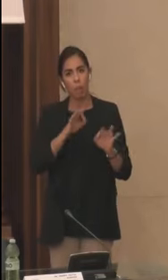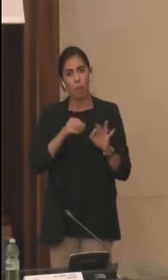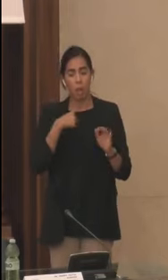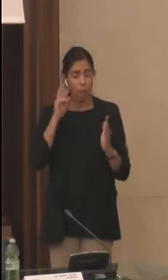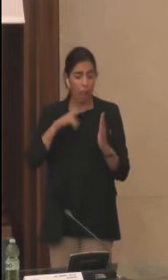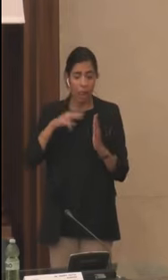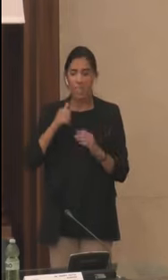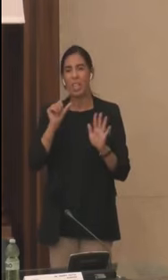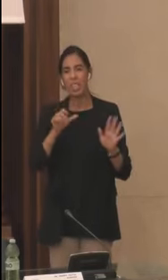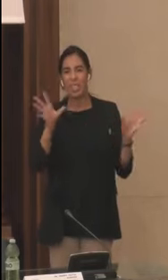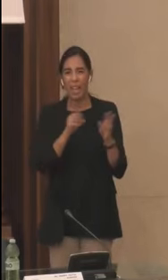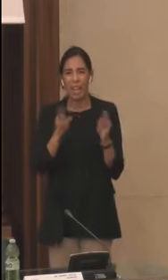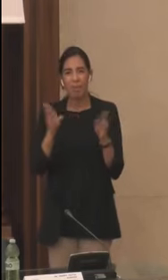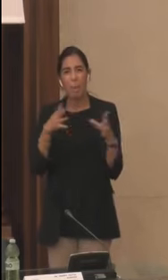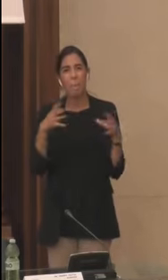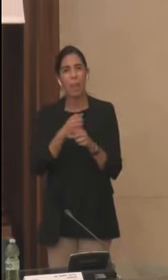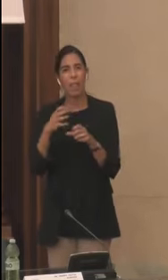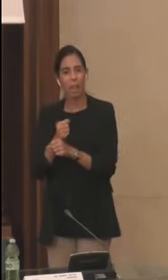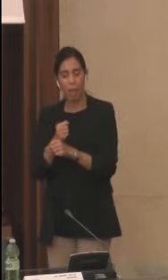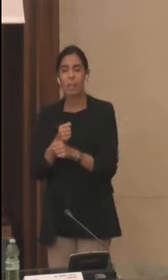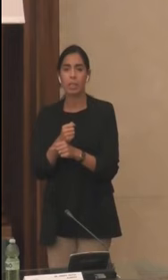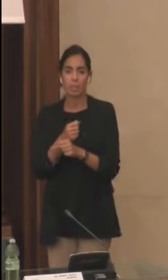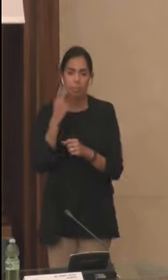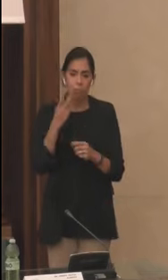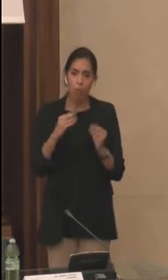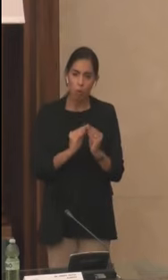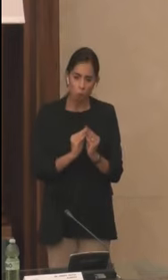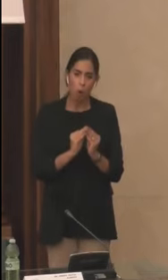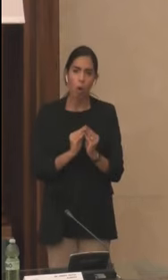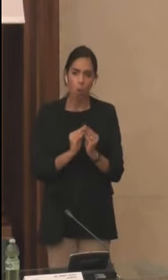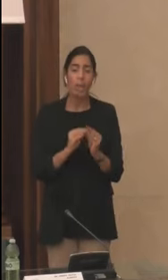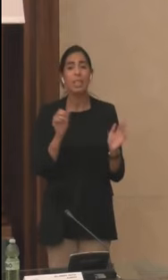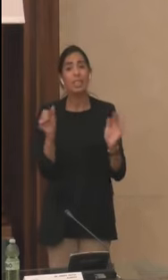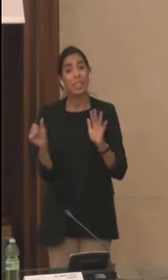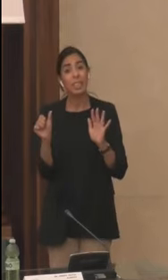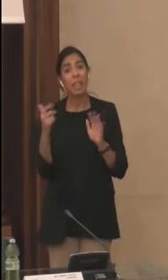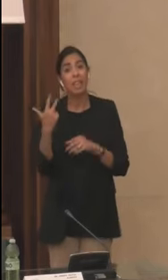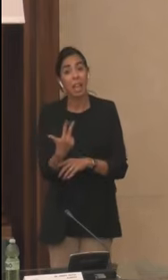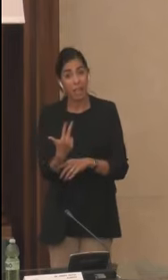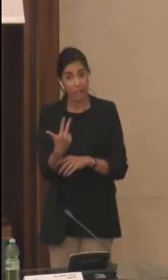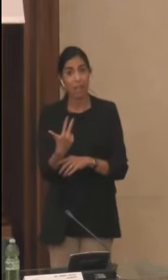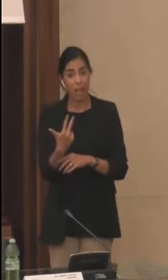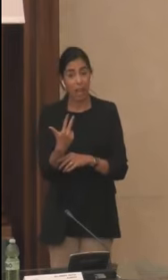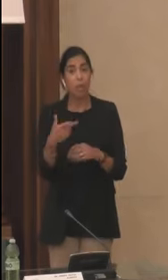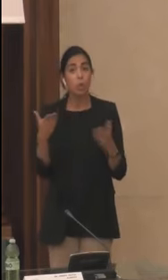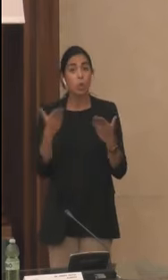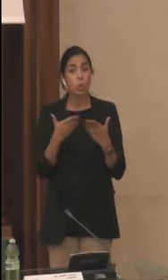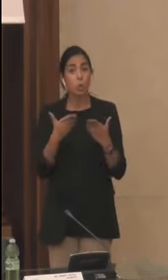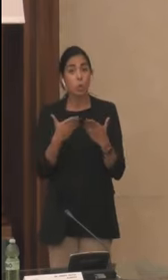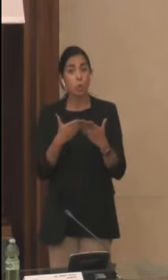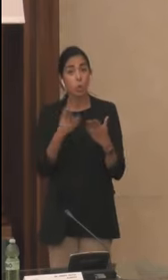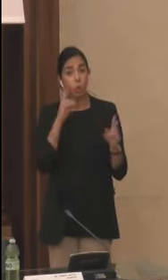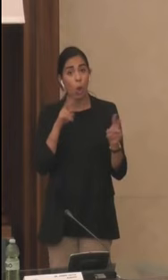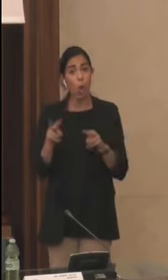aleatorizados, trial, ¿verdad? Que están publicados. El meta-análisis de la FLCC, Front Line COVID Critical Care,